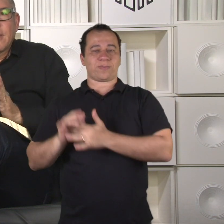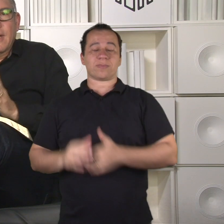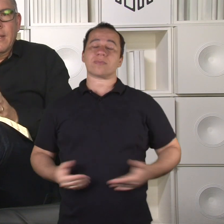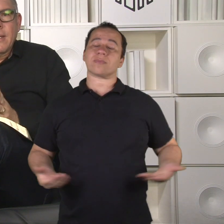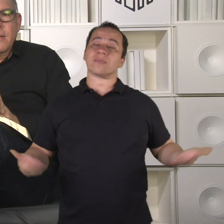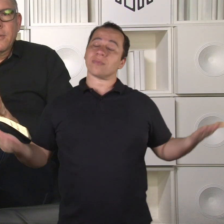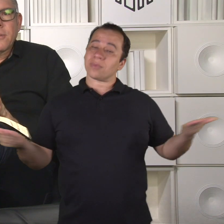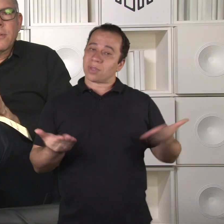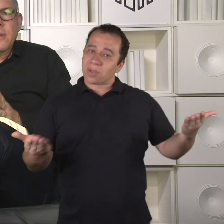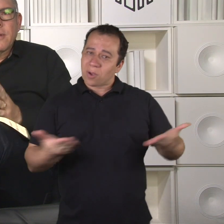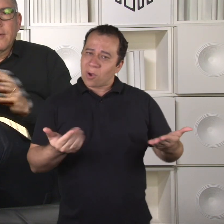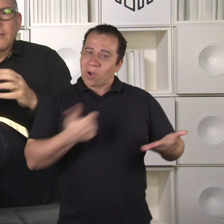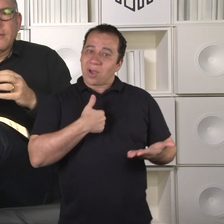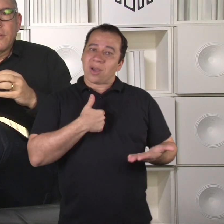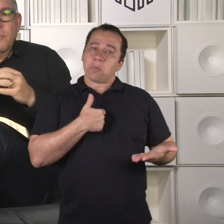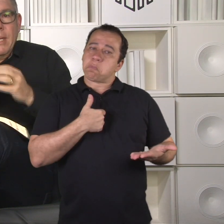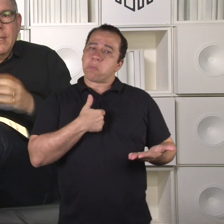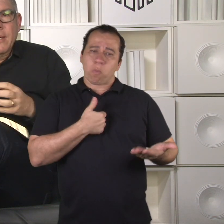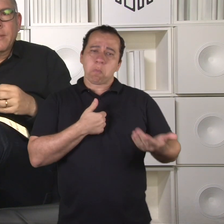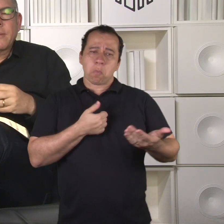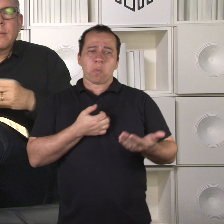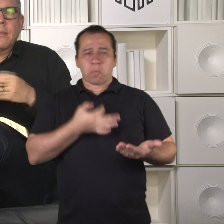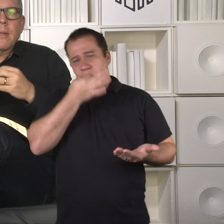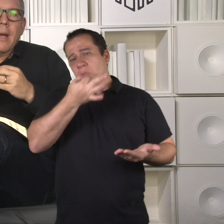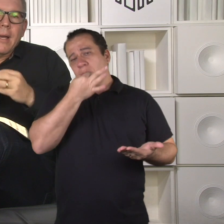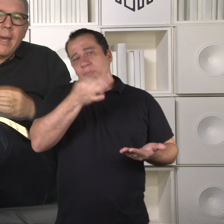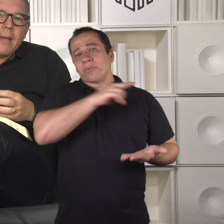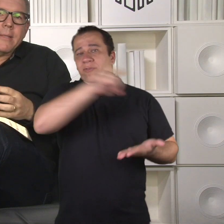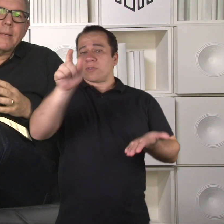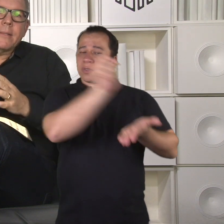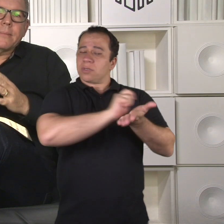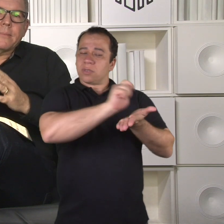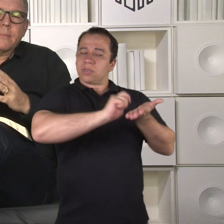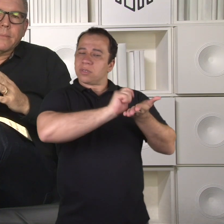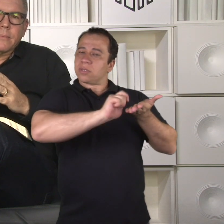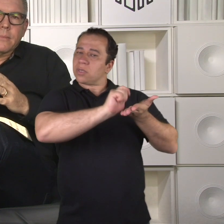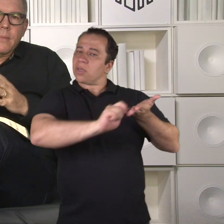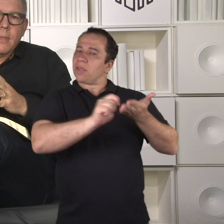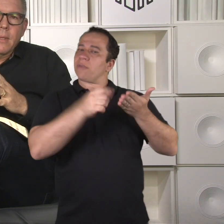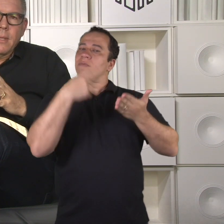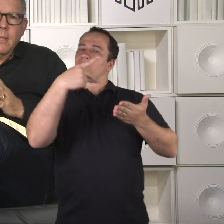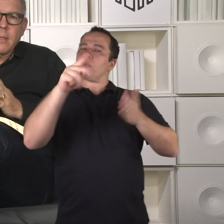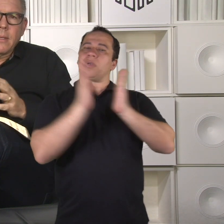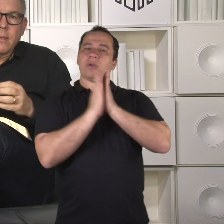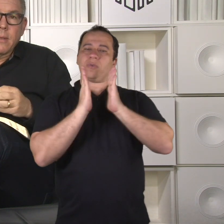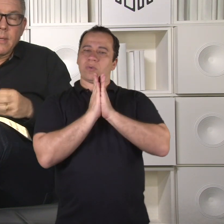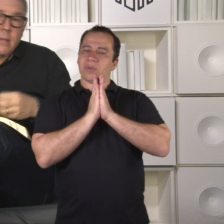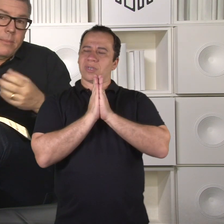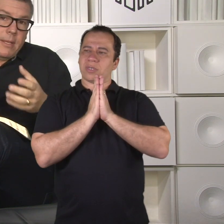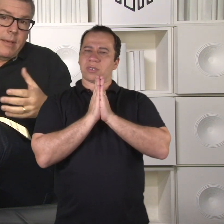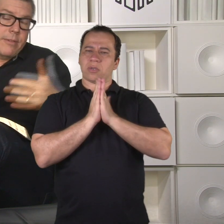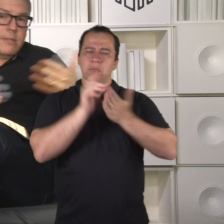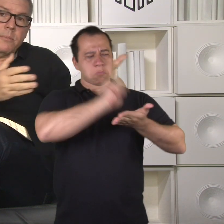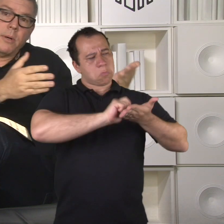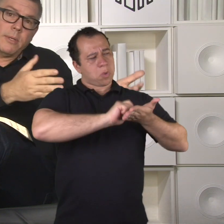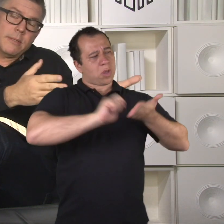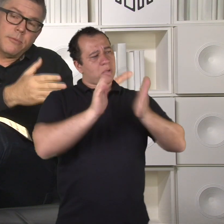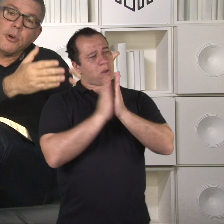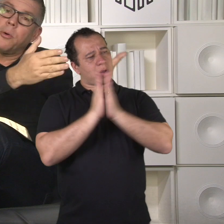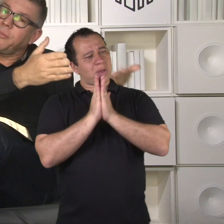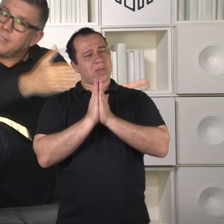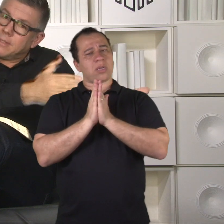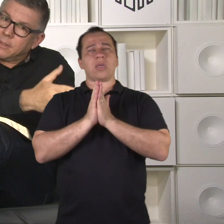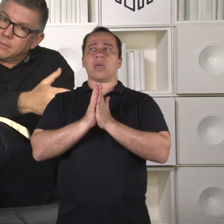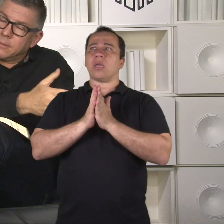agradecendo a Deus o perdão, a graça e quem sabe até fazendo uma